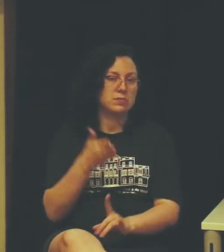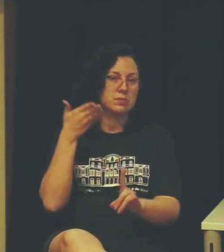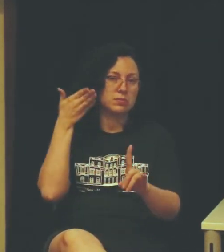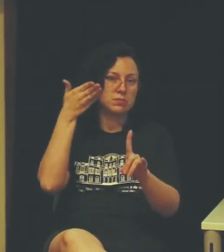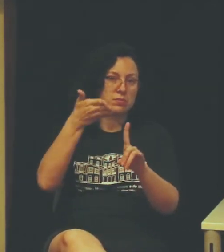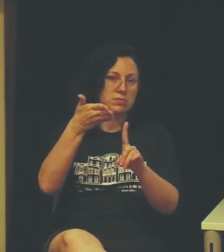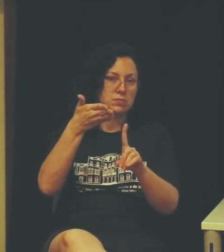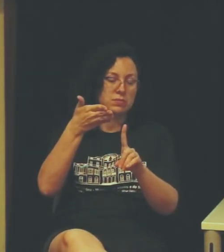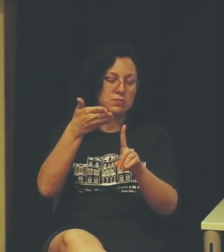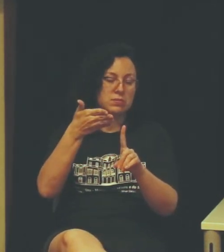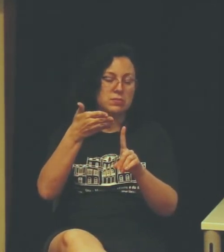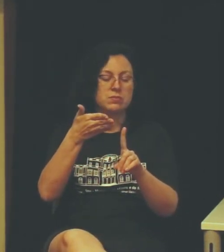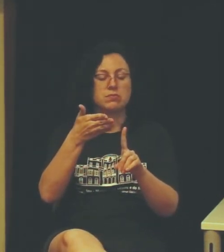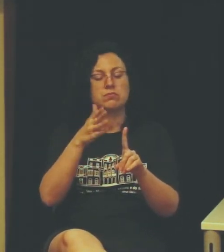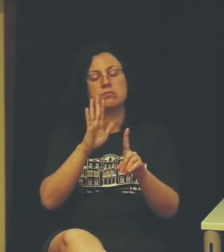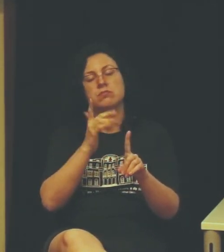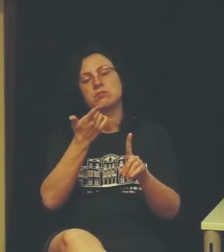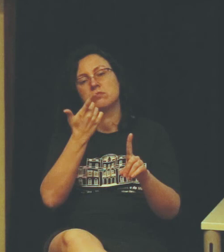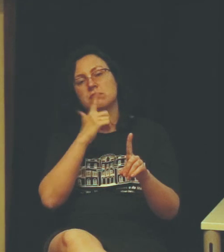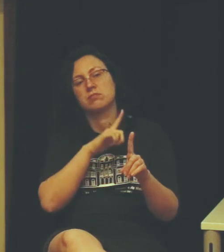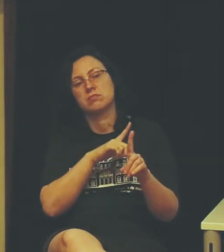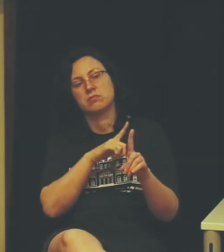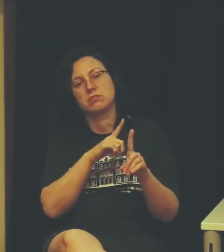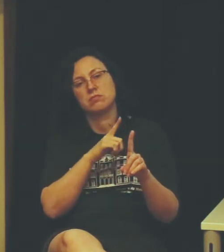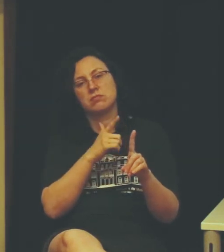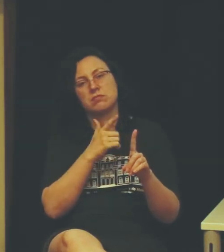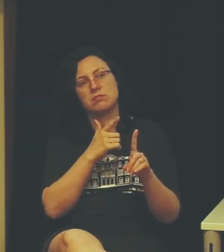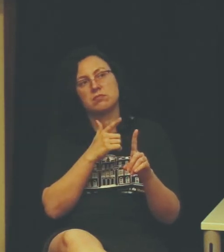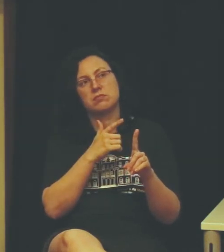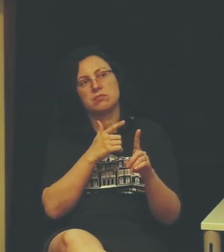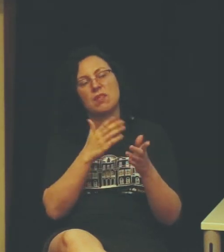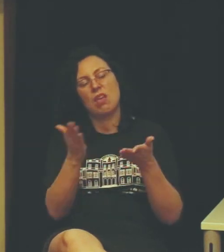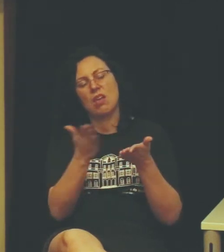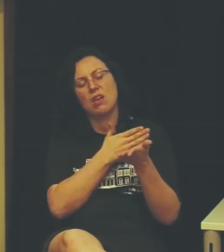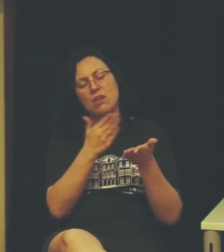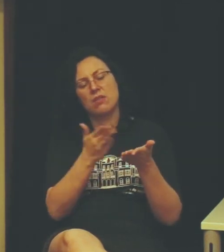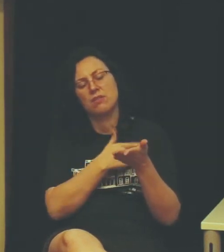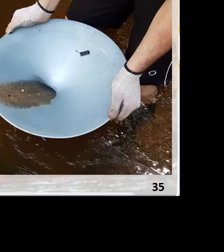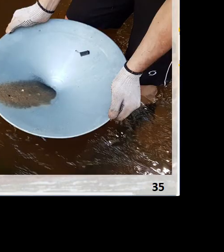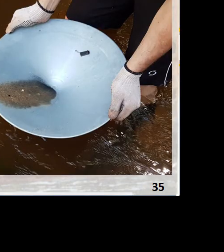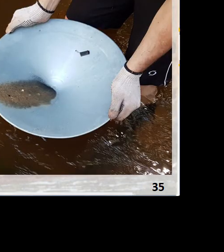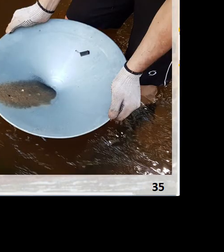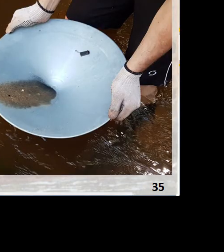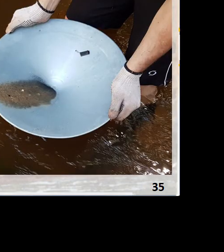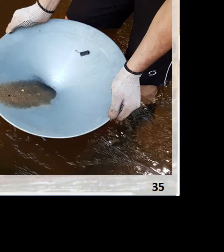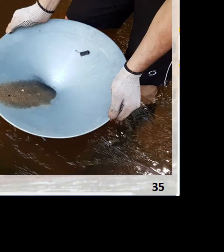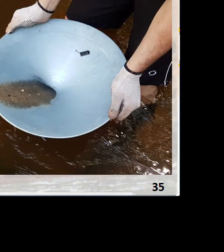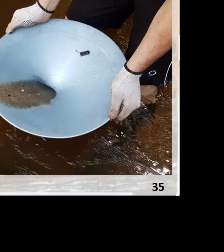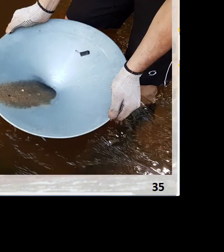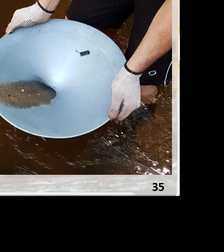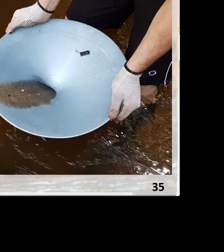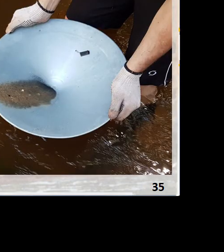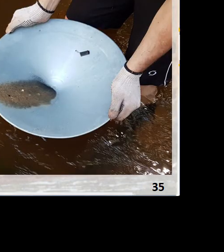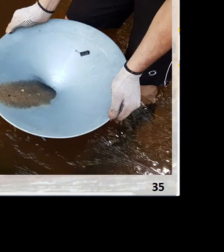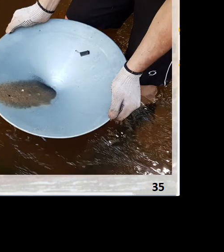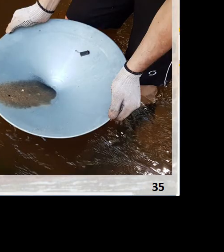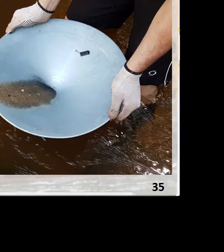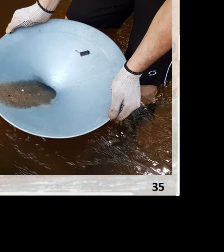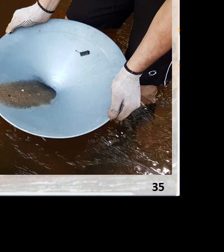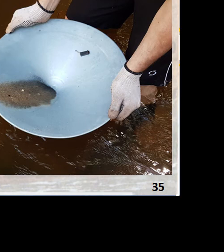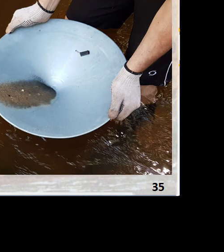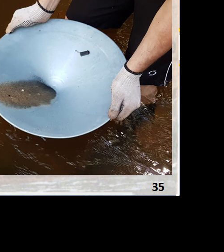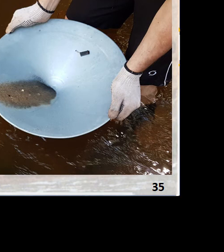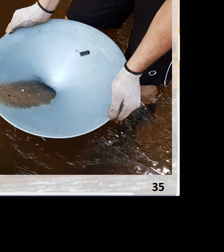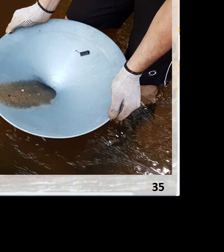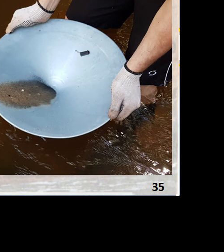referência, né, que normalmente a gente consegue, né, em revistas antigas, em jornais, ou, como eu fiz o meu trabalho